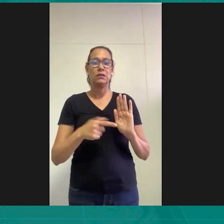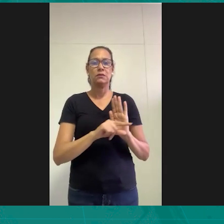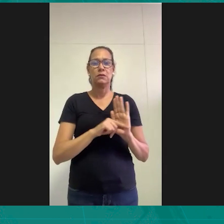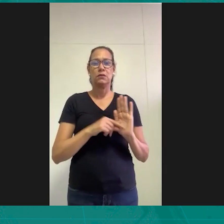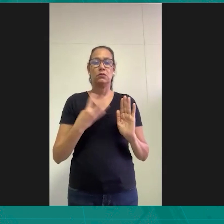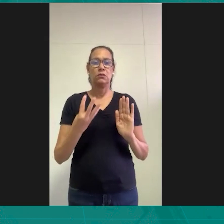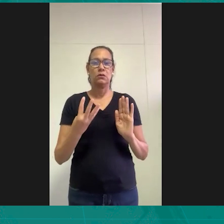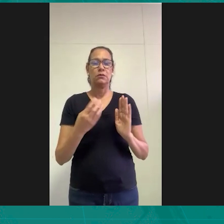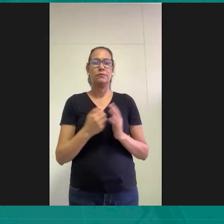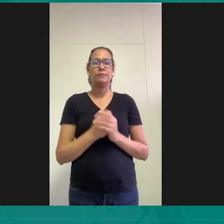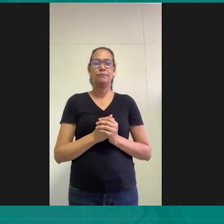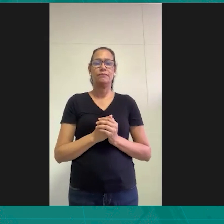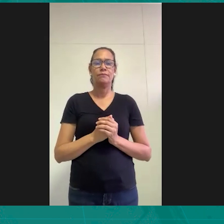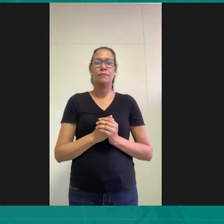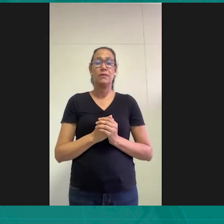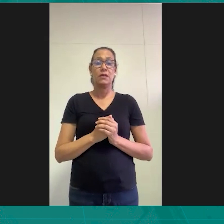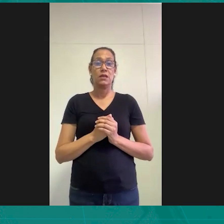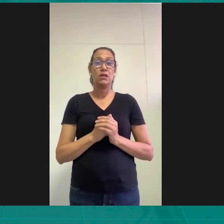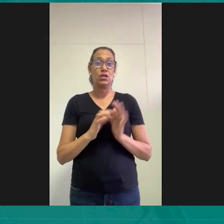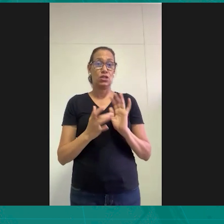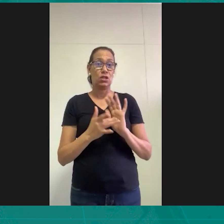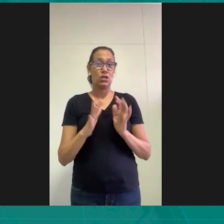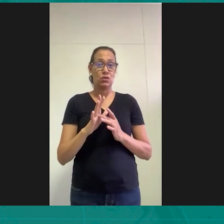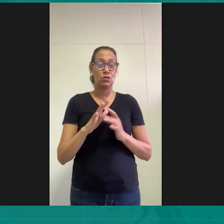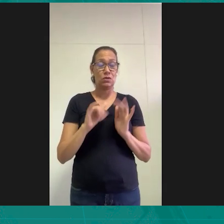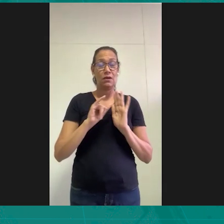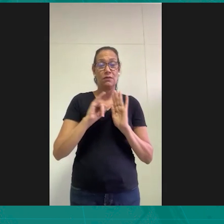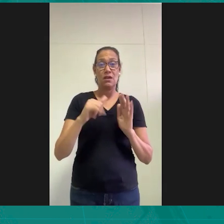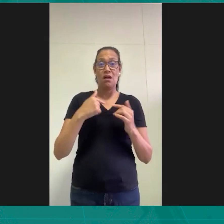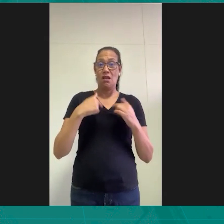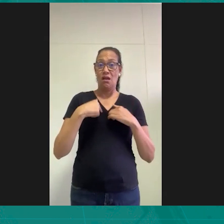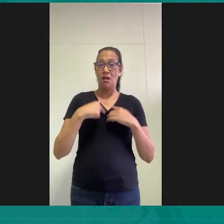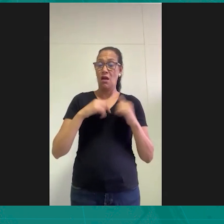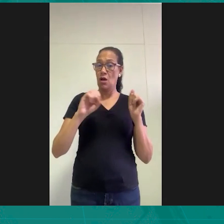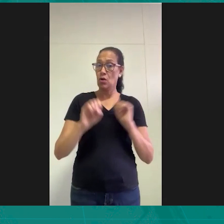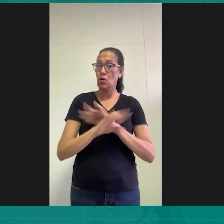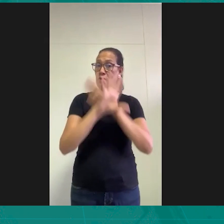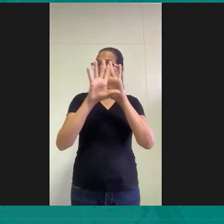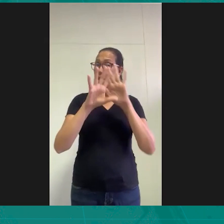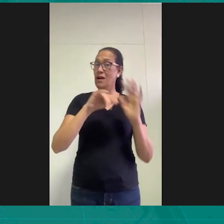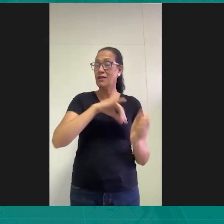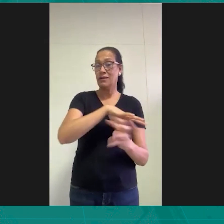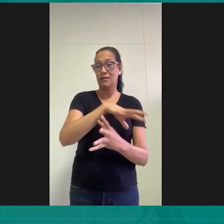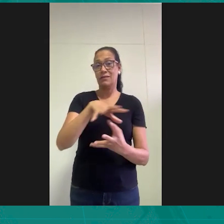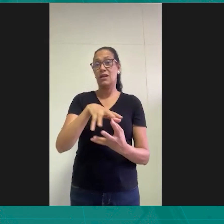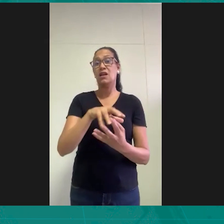glorifiquei na terra. Então o que é glorificar Deus? Eu te glorifiquei na terra,